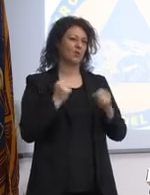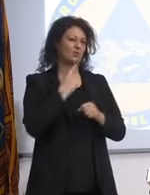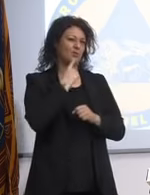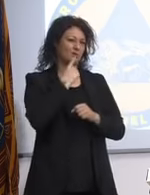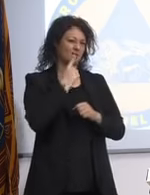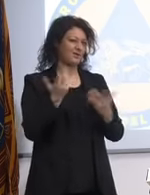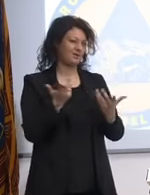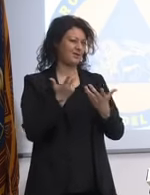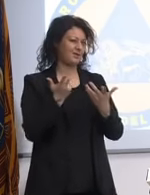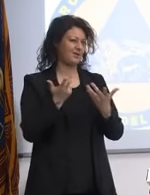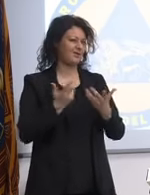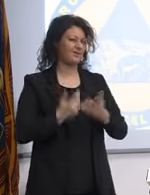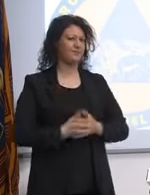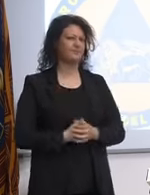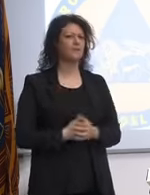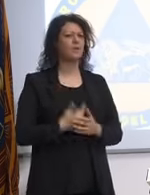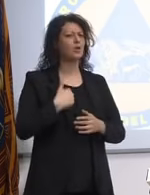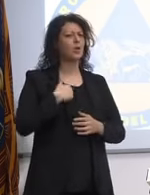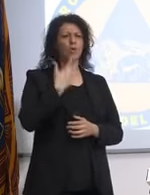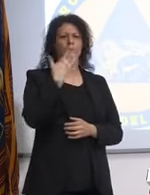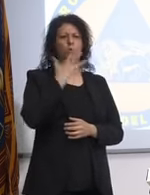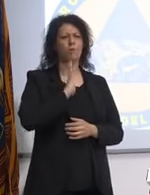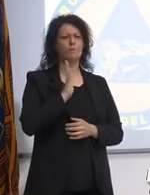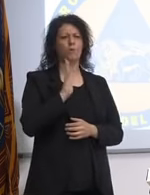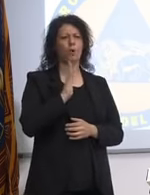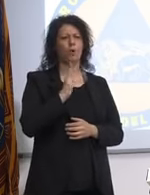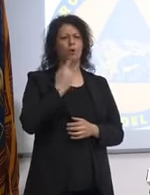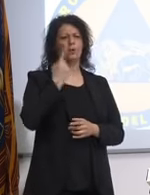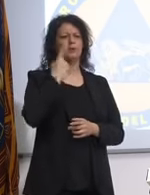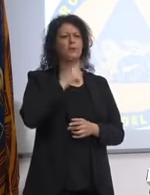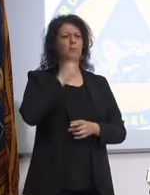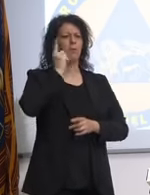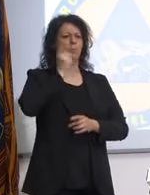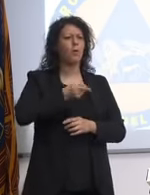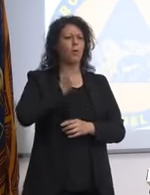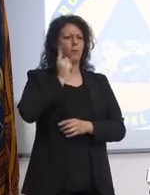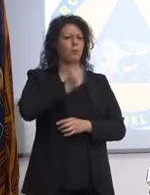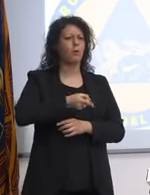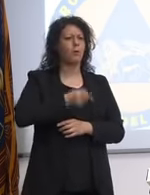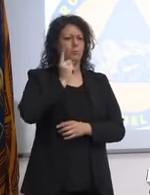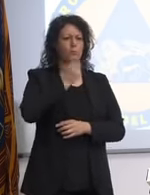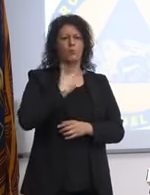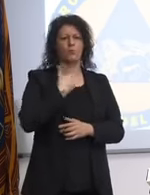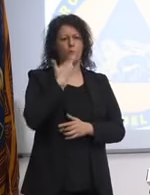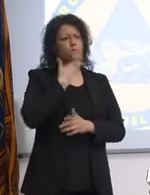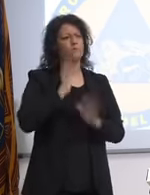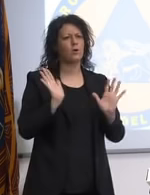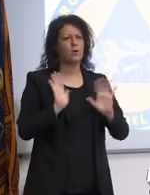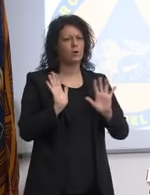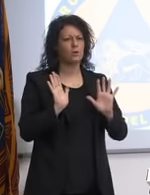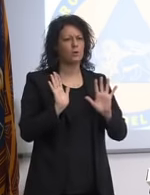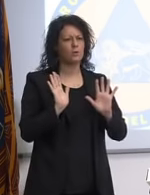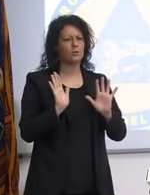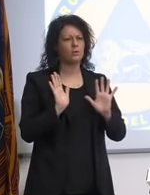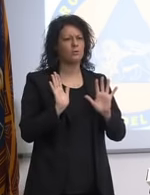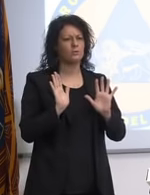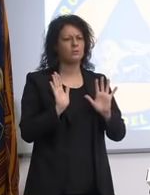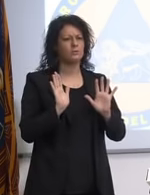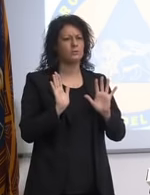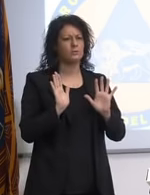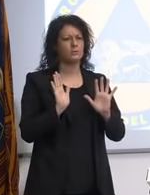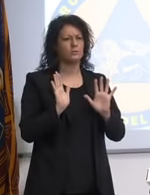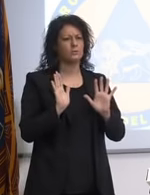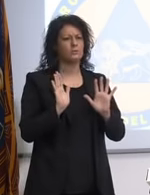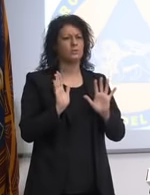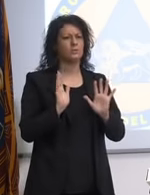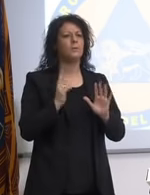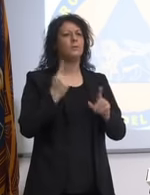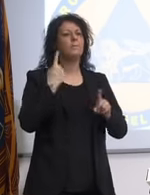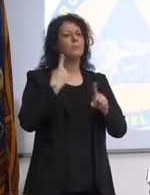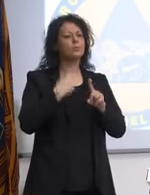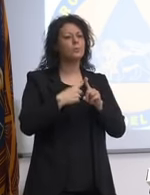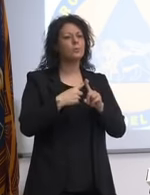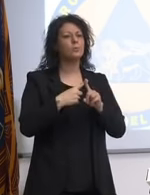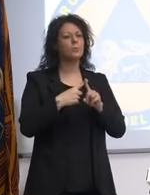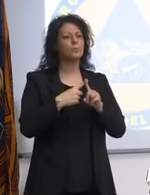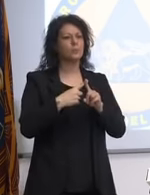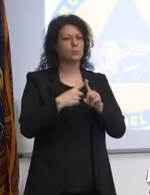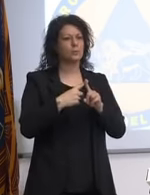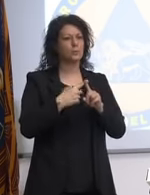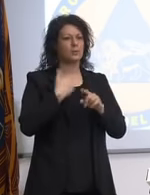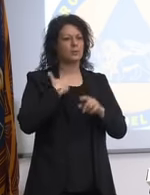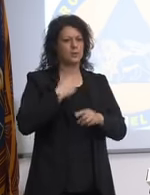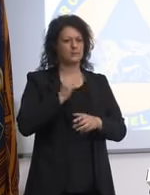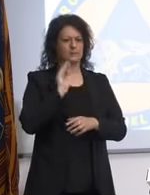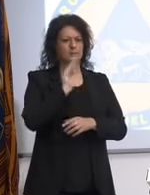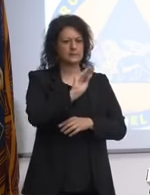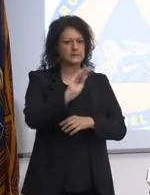a fare prediche paternalistiche e non sono neanche chiamato a attivare percorsi di rispetto